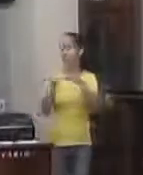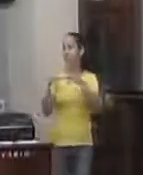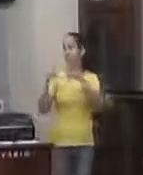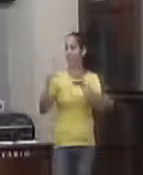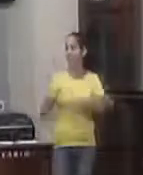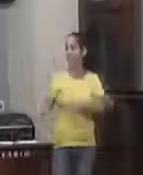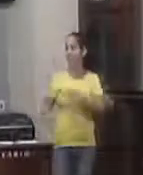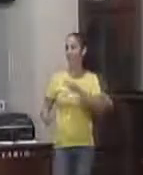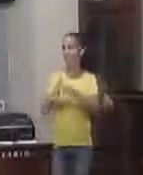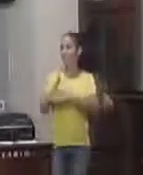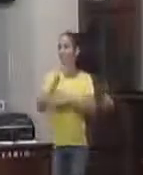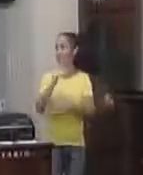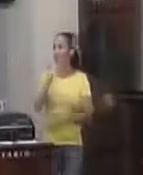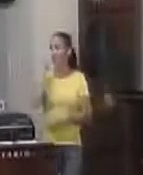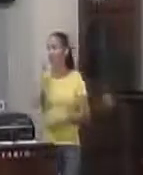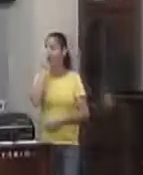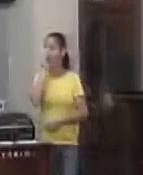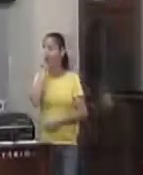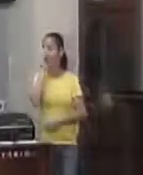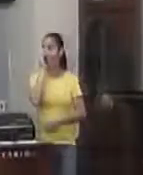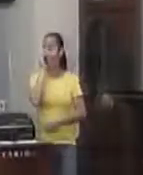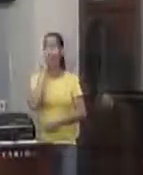estão. Aprovado.